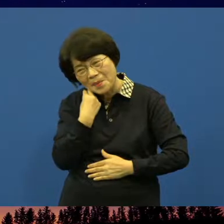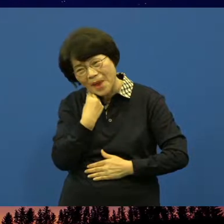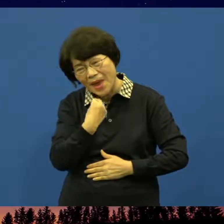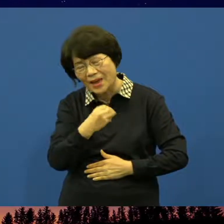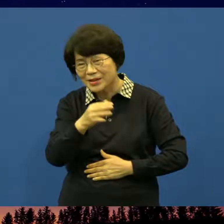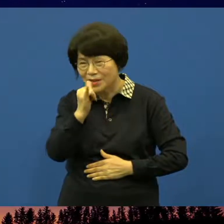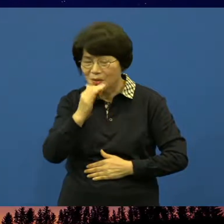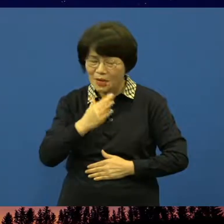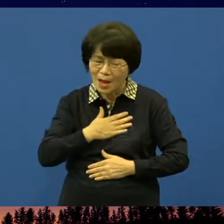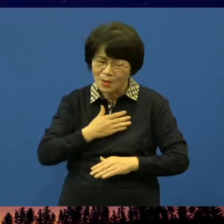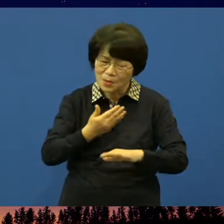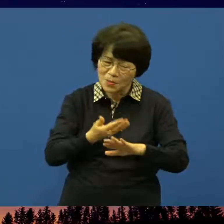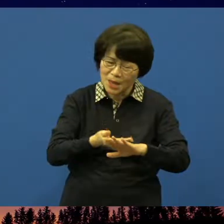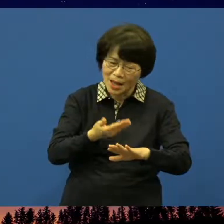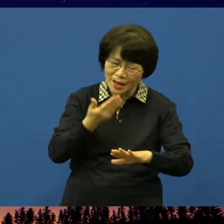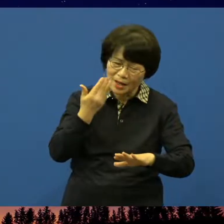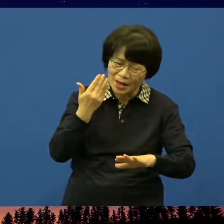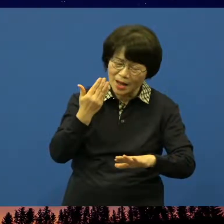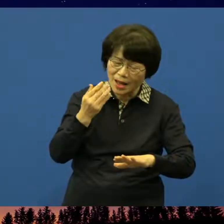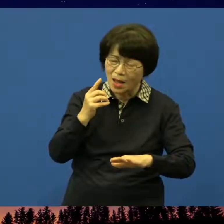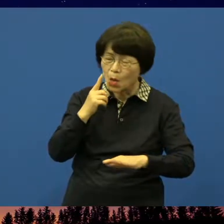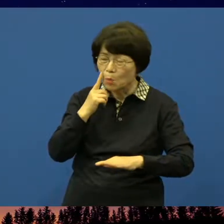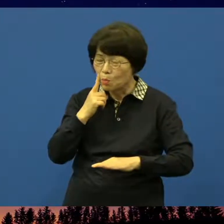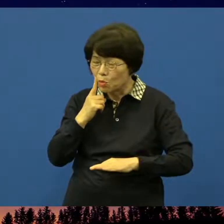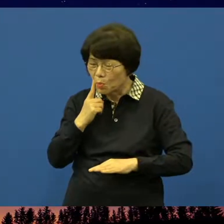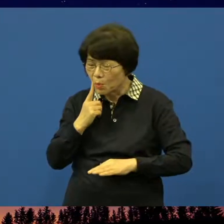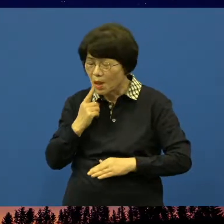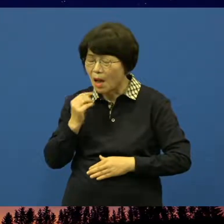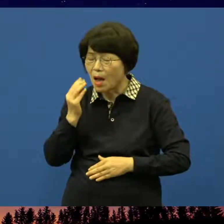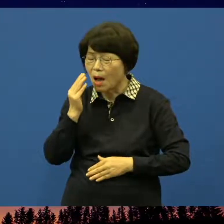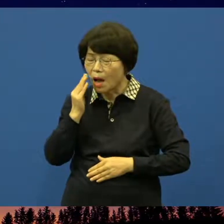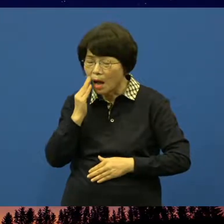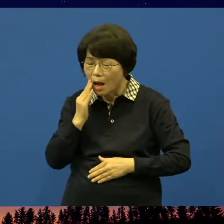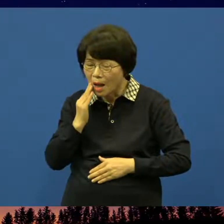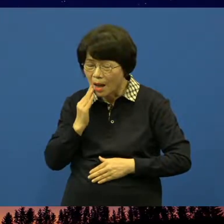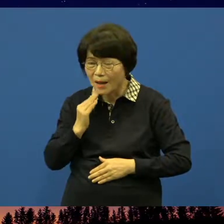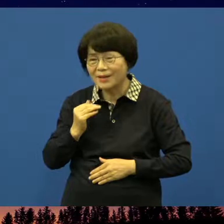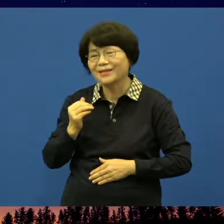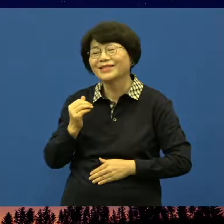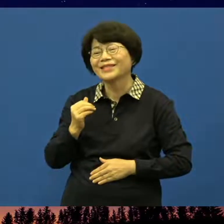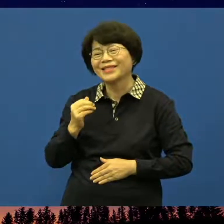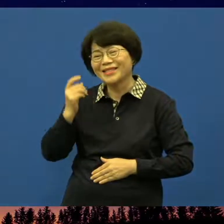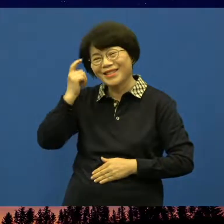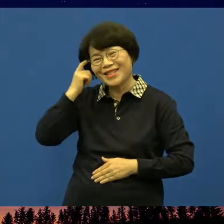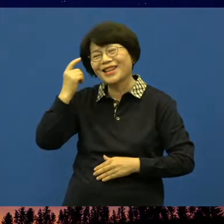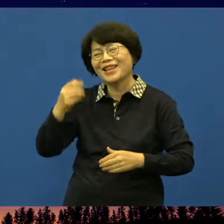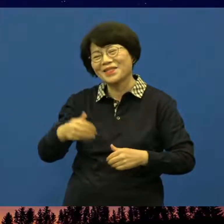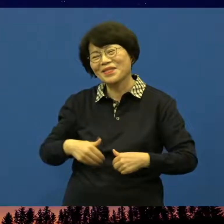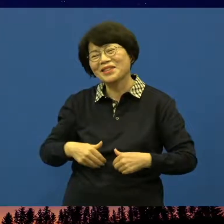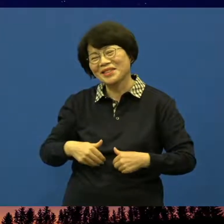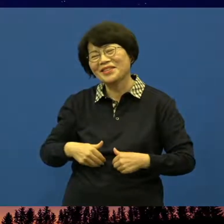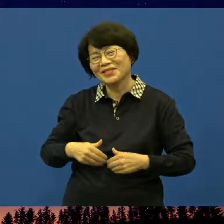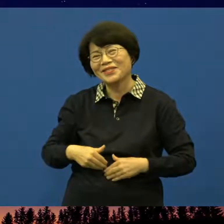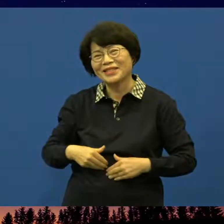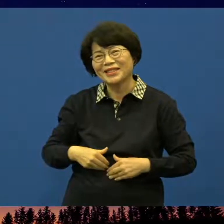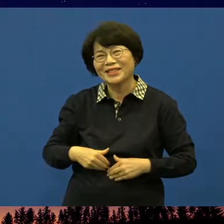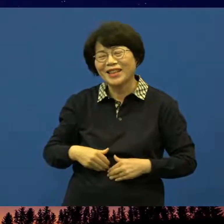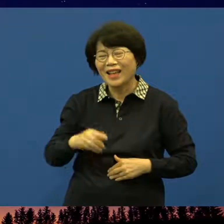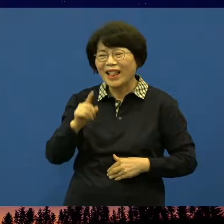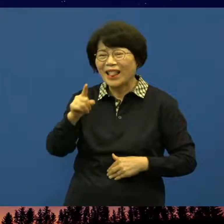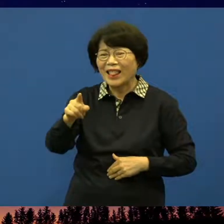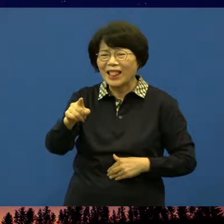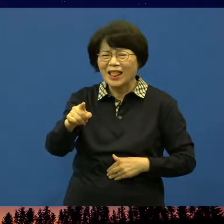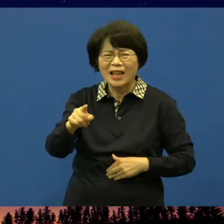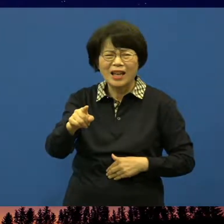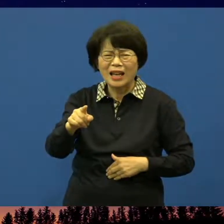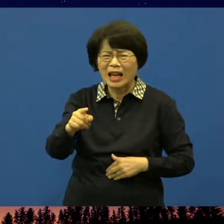우리와 다른데 부럽다. 이런 게 있어야 된다는 거예요. 너 보니까 질린다